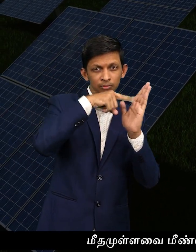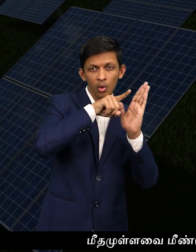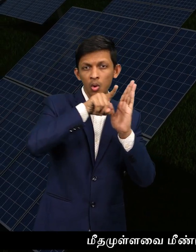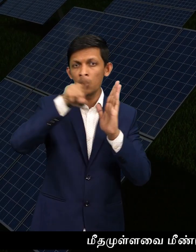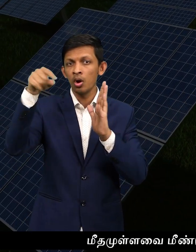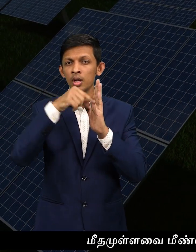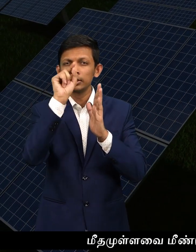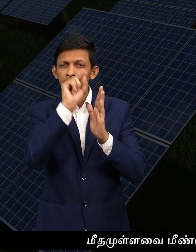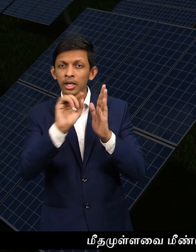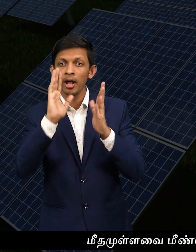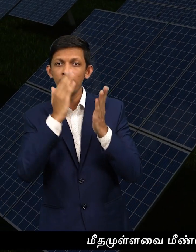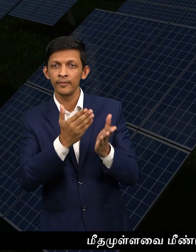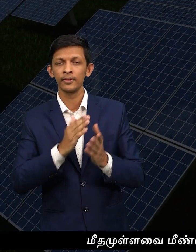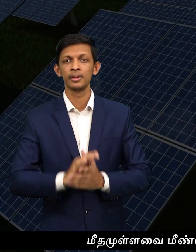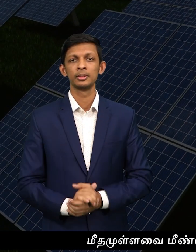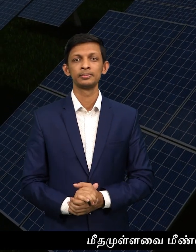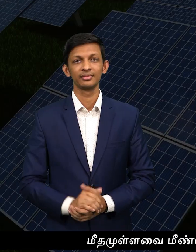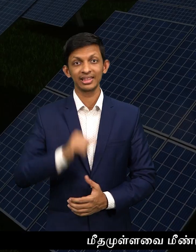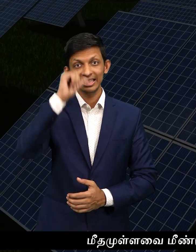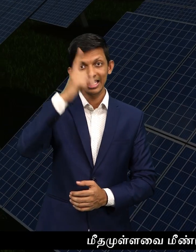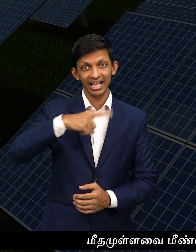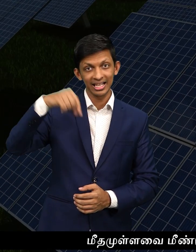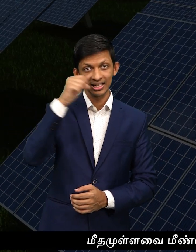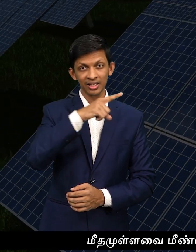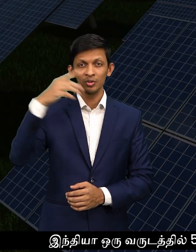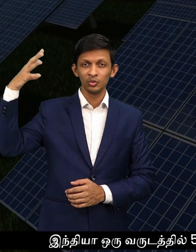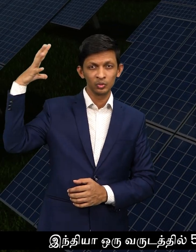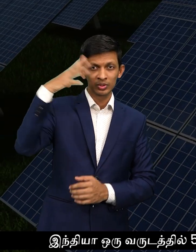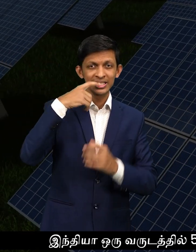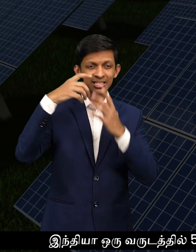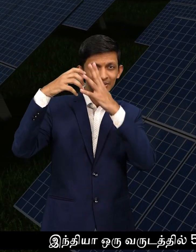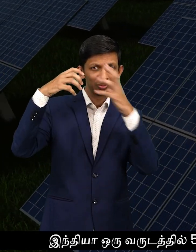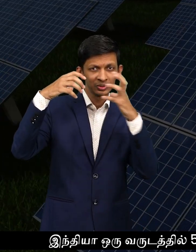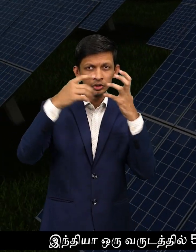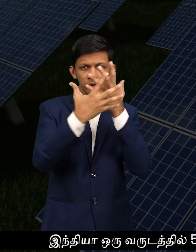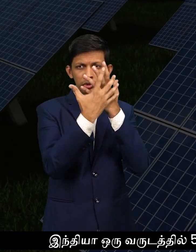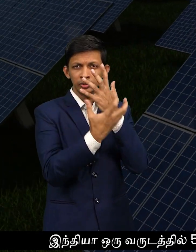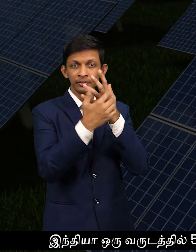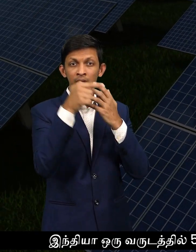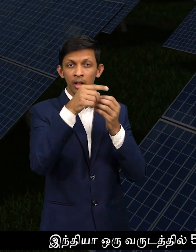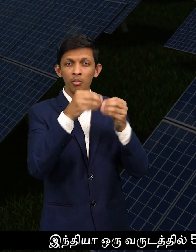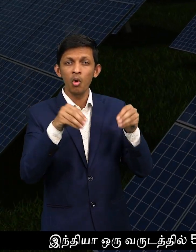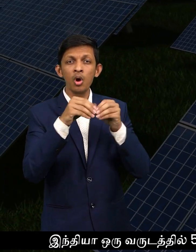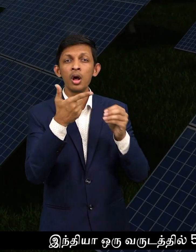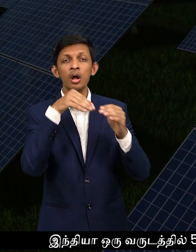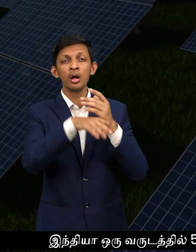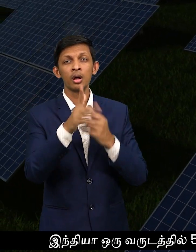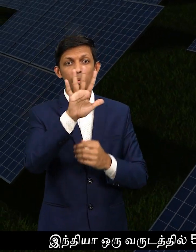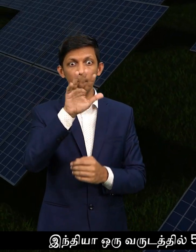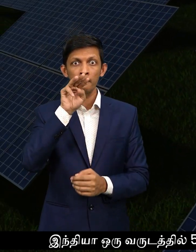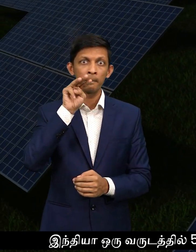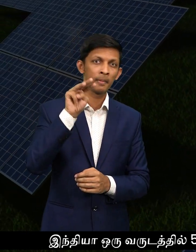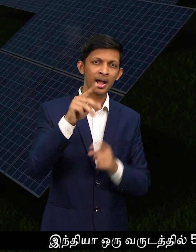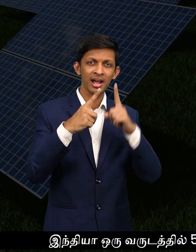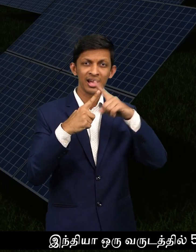மற்றும் மீதமுள்ளவை மீண்டும் வளிமண்டலத்தில் பிரதிபலிக்கின்றன. இந்தியா ஒரு வருடத்தில் 5000 டிரில்லியன்